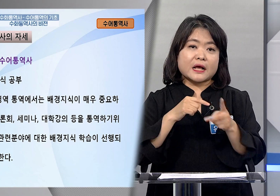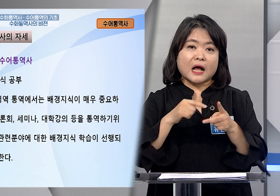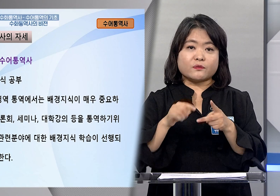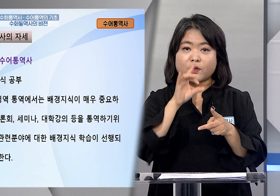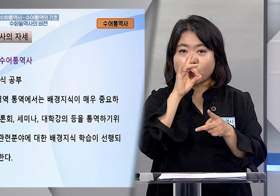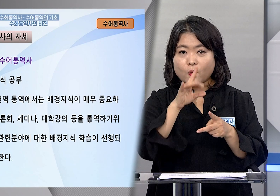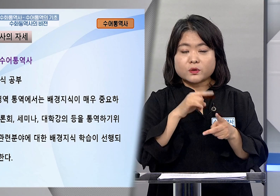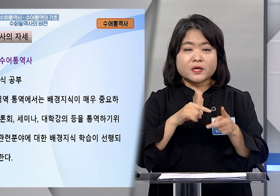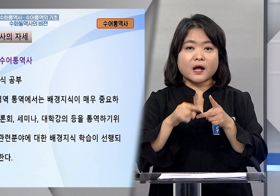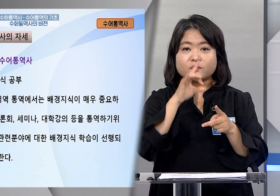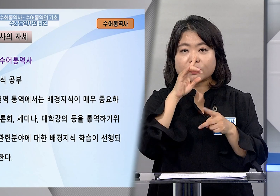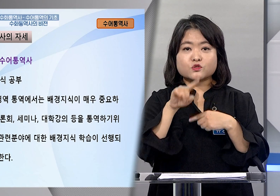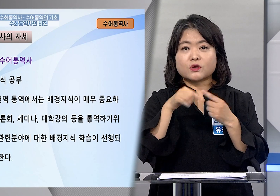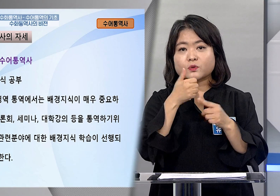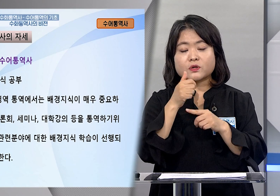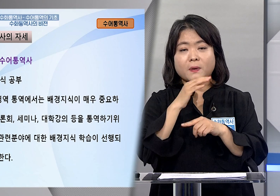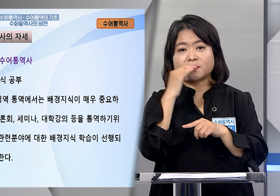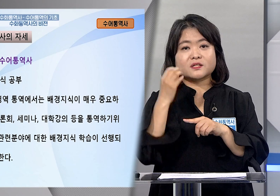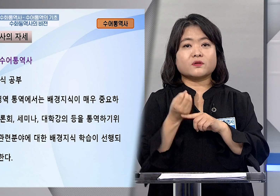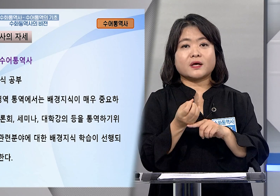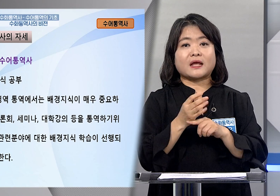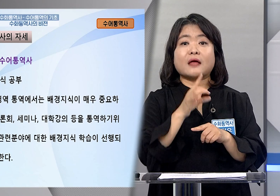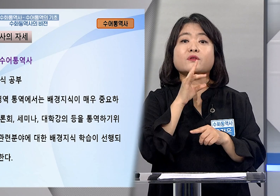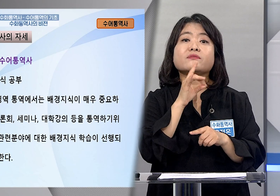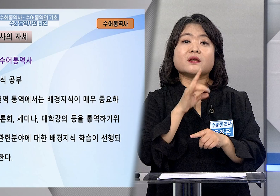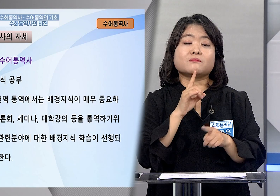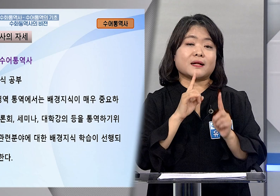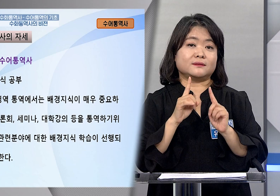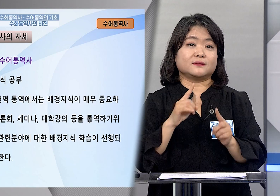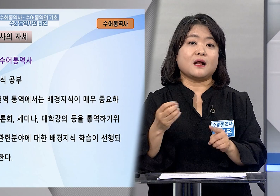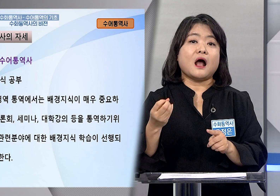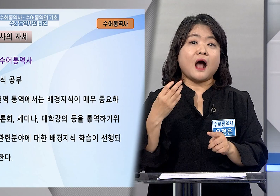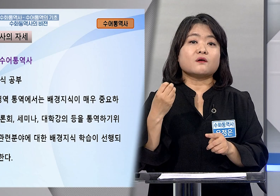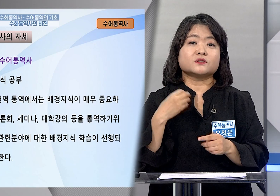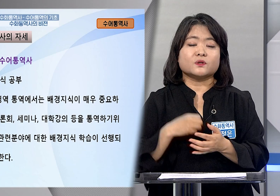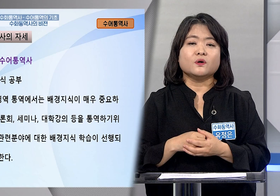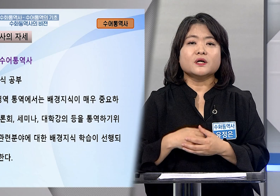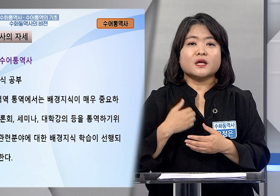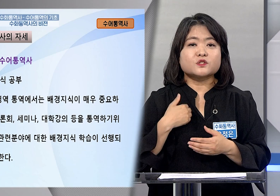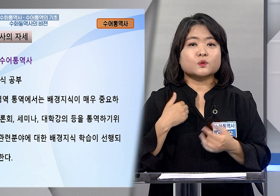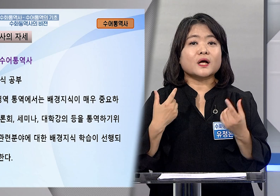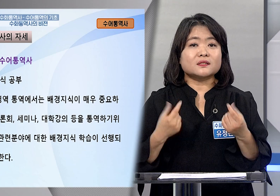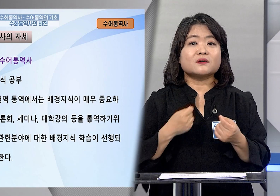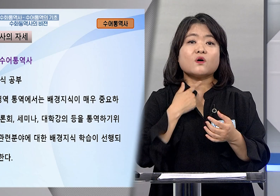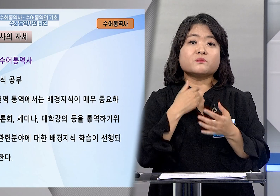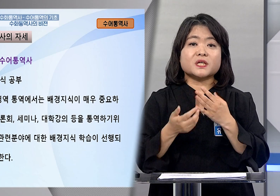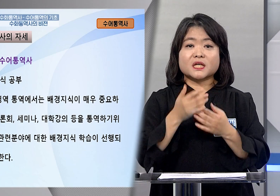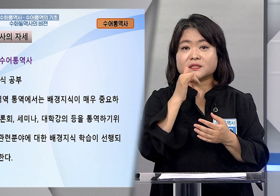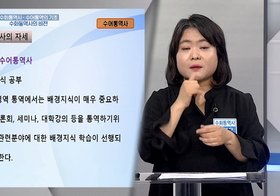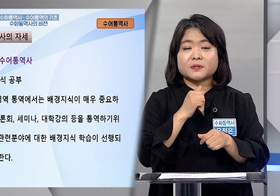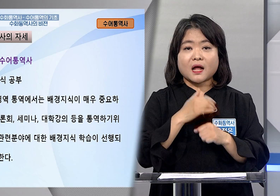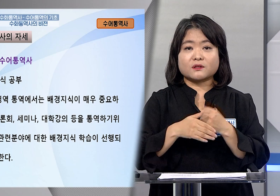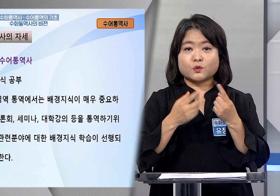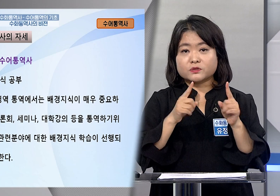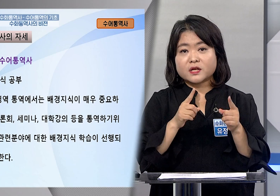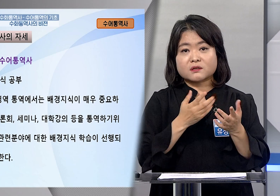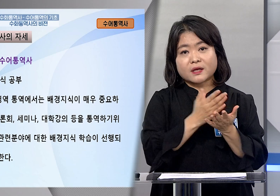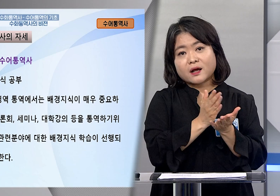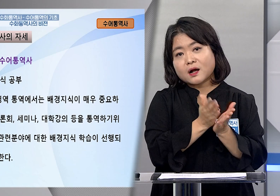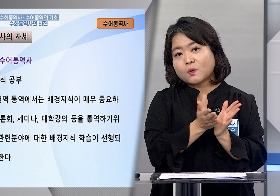안 되고 이해가 안 되니 수화 통역이 바르게 전달이 안 된다는 말들을 하거든요. 예, 저도 같은 경험이 있기는 합니다. 대구대에서 다양한